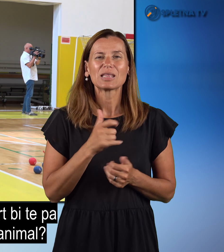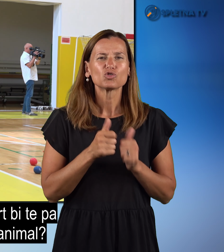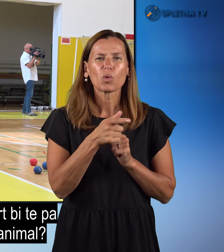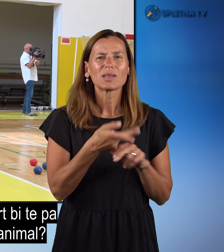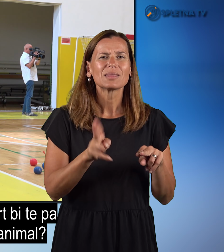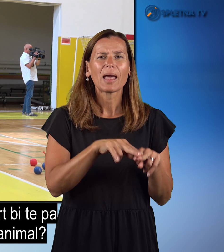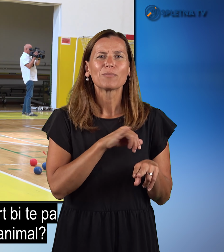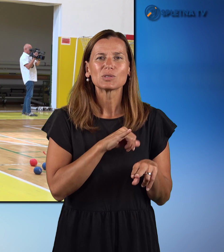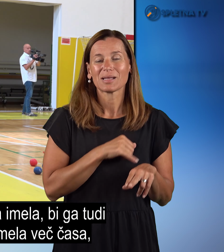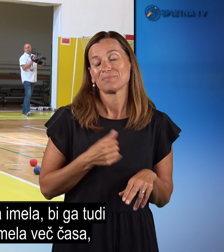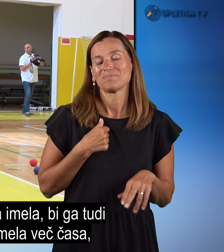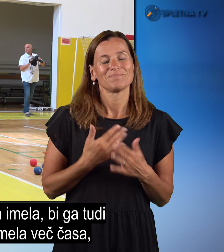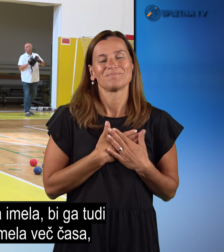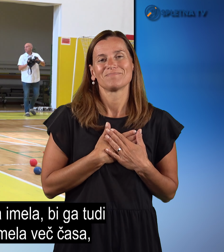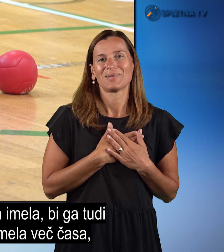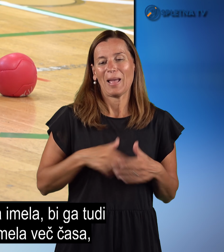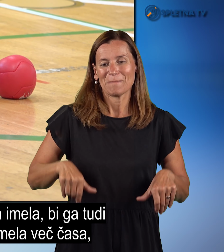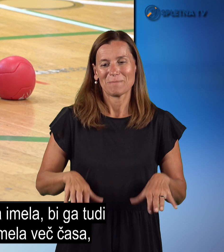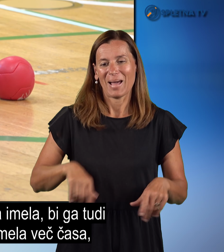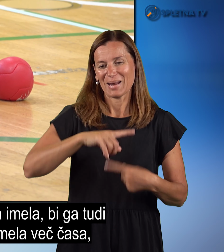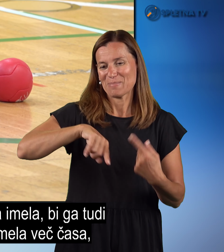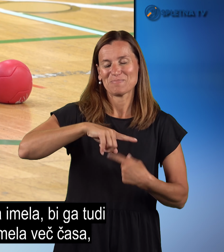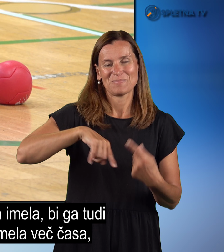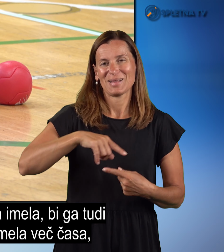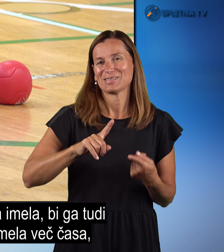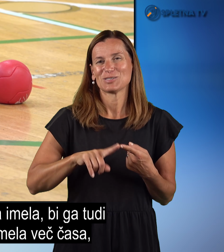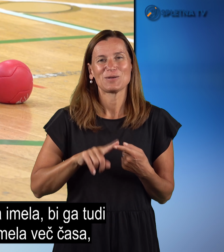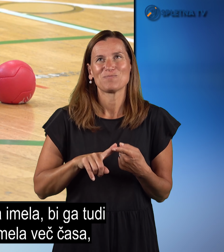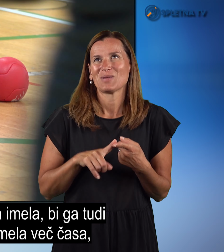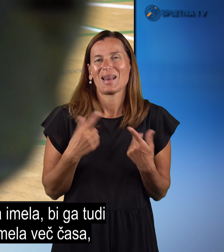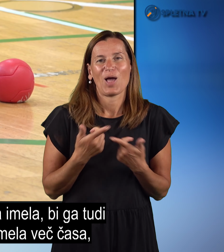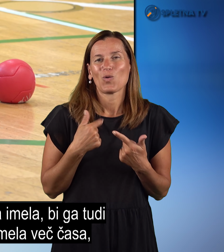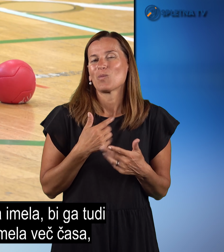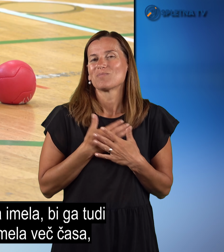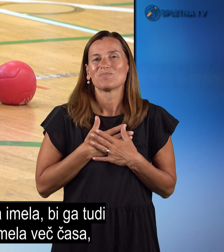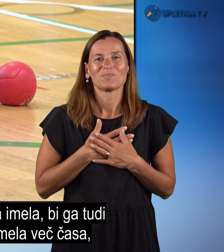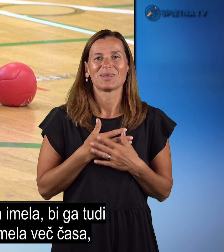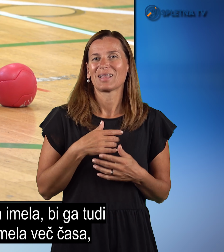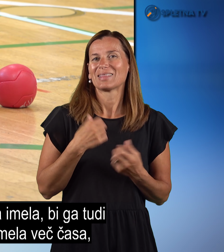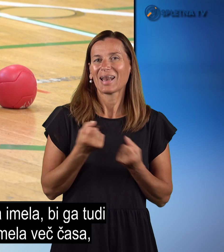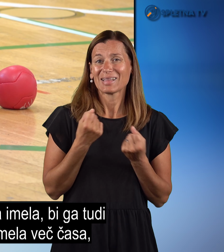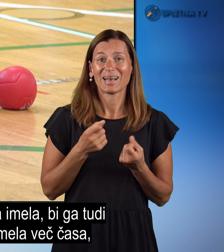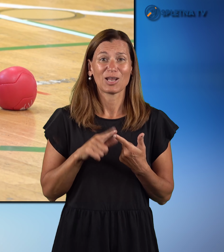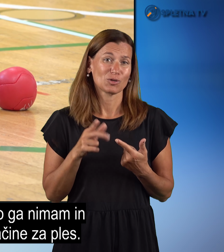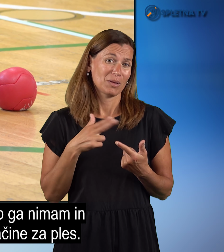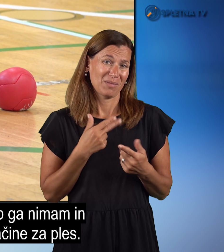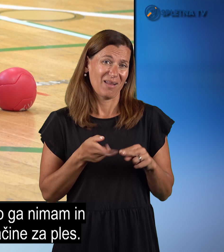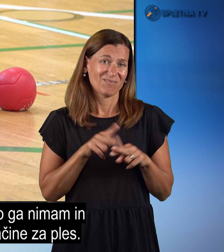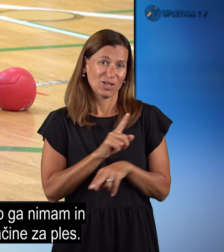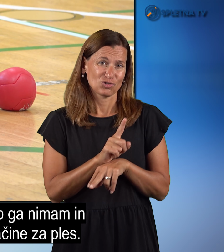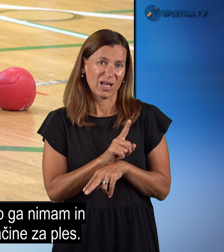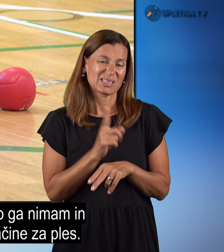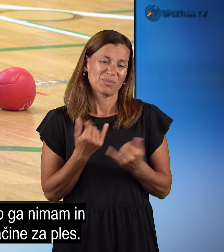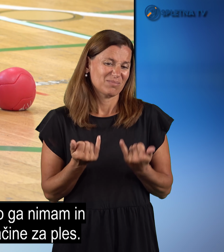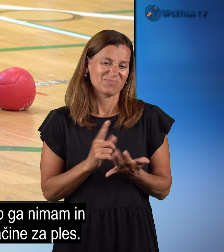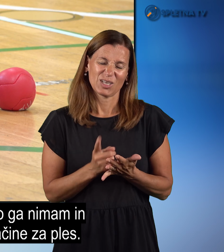zanimal? Paraples. Če bi ga tudi trenirala, če bi imela več časa, ampak